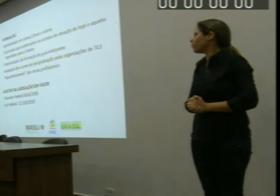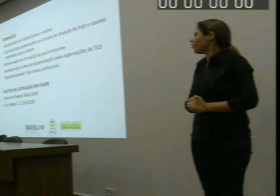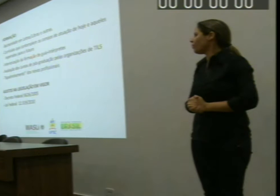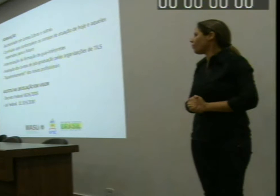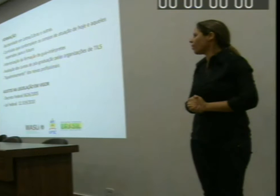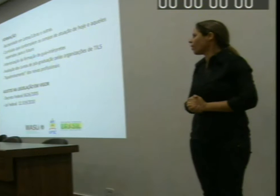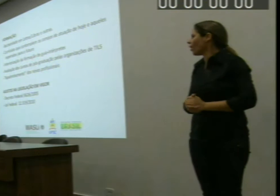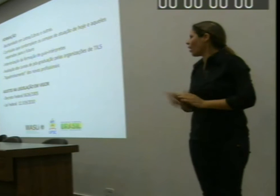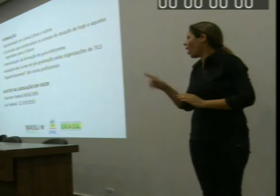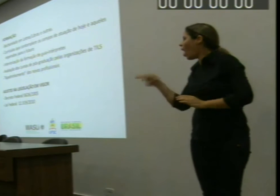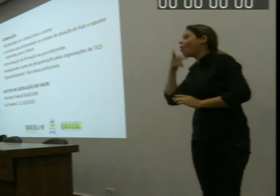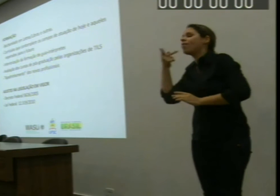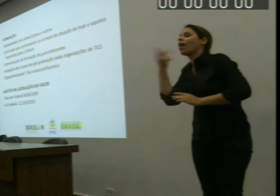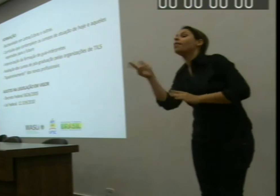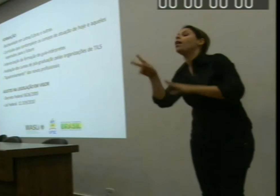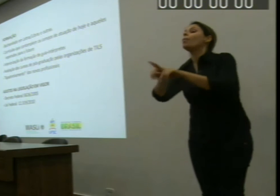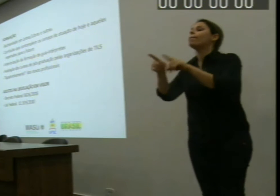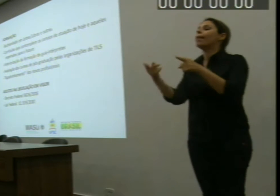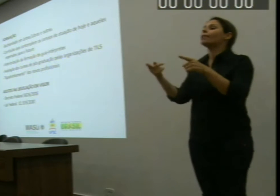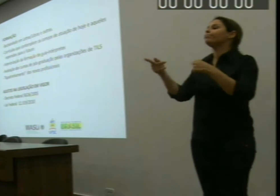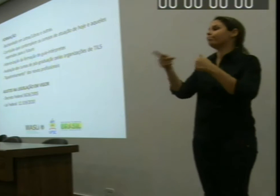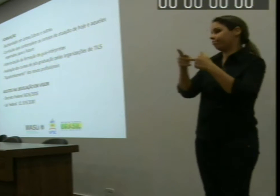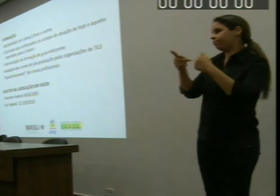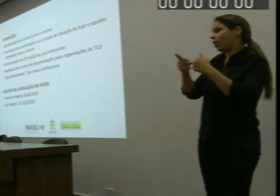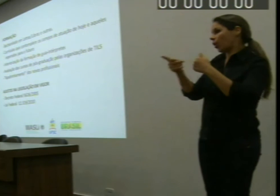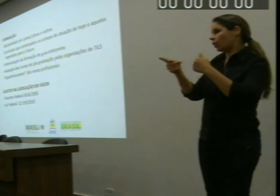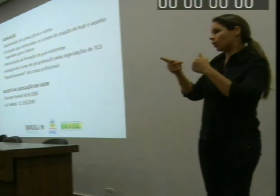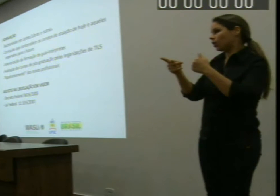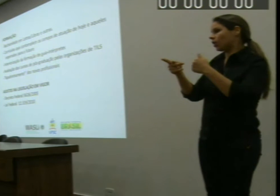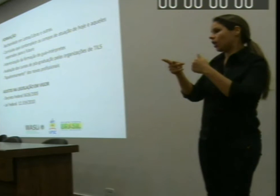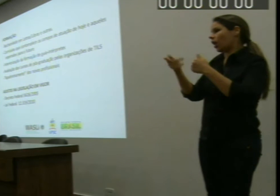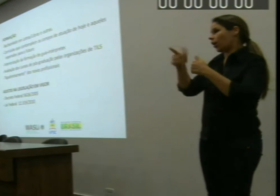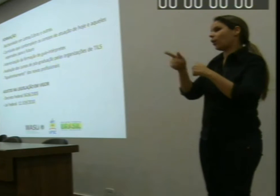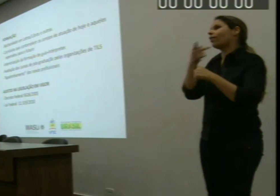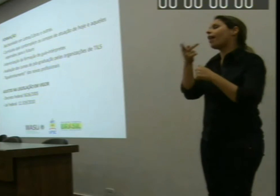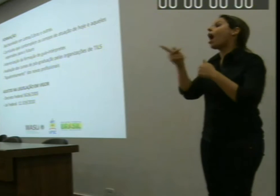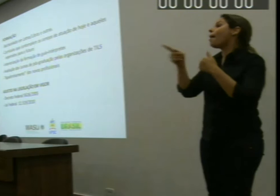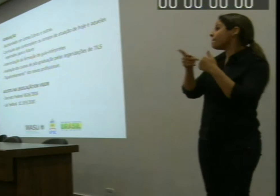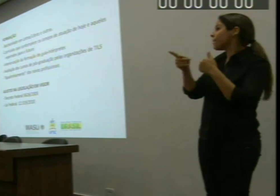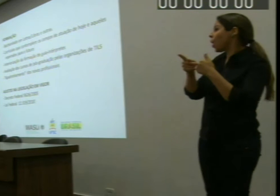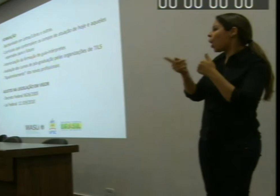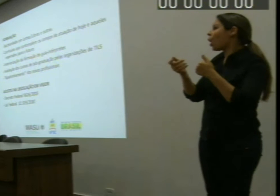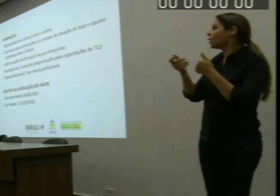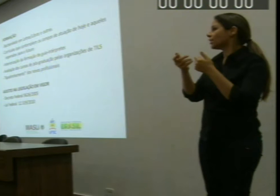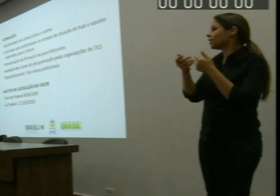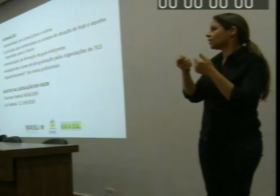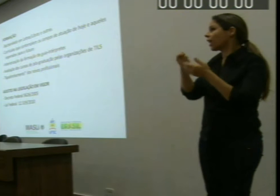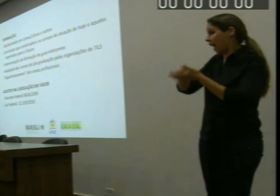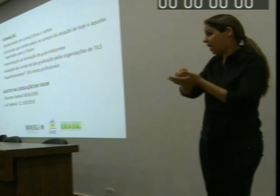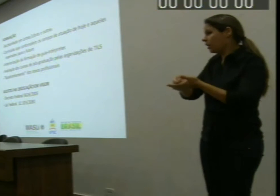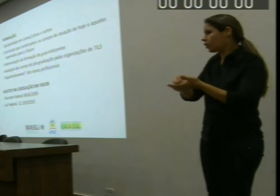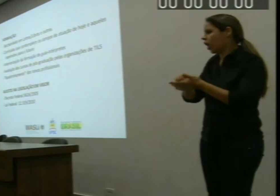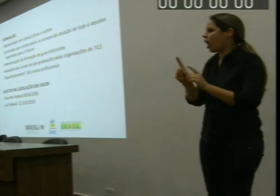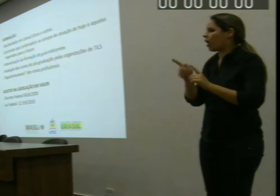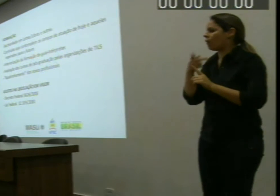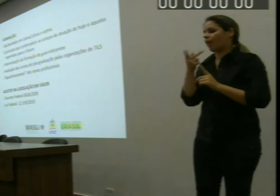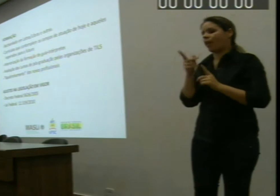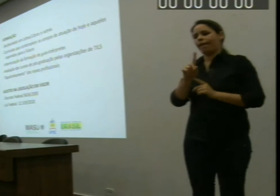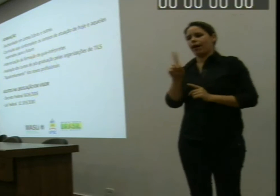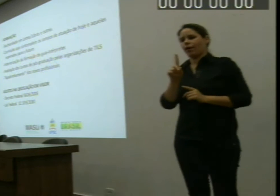dizer não mas tem que ter a pós-graduação também a pós-graduação substitui Mas aquela aquela PS pzinha aquela pzinha